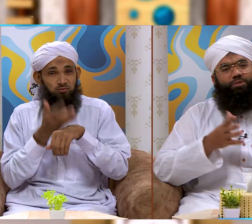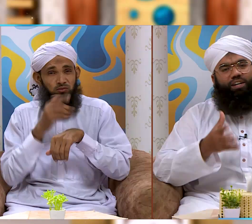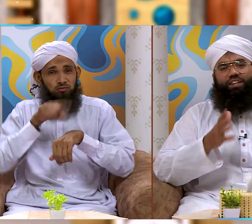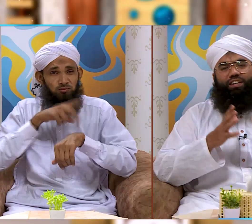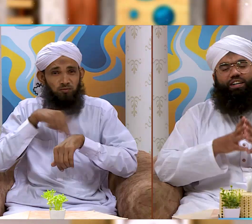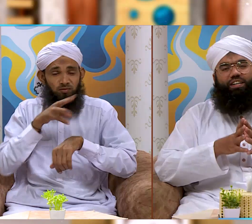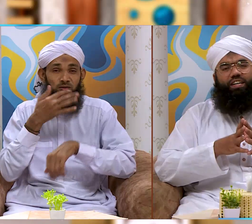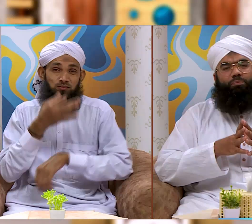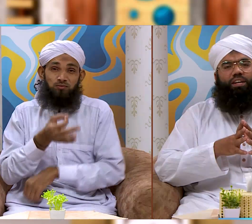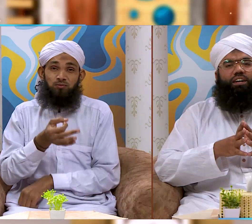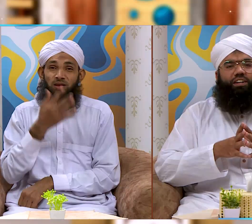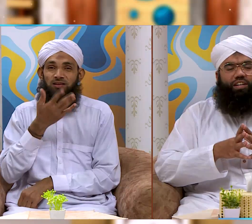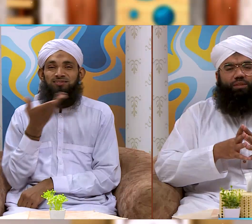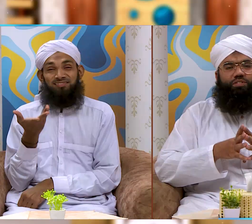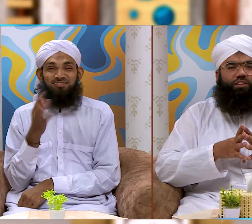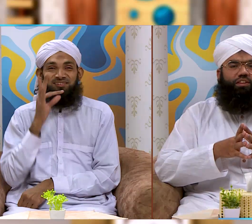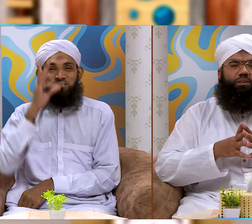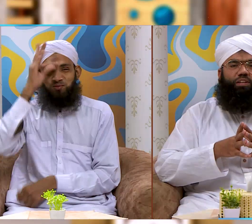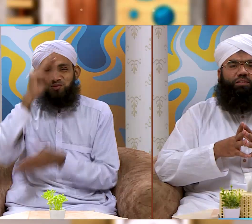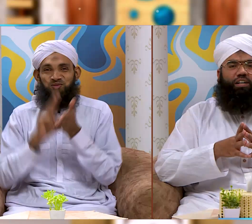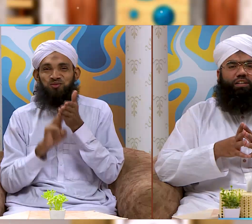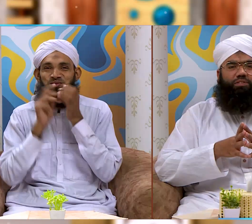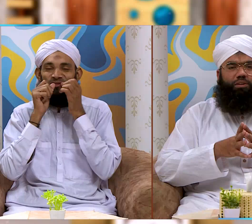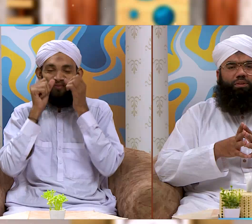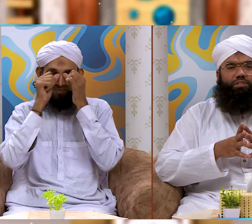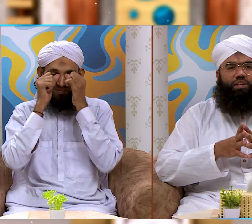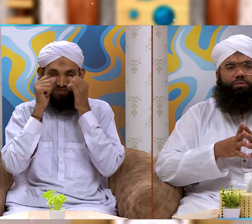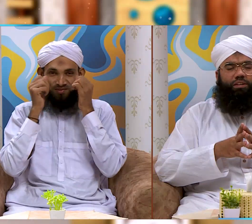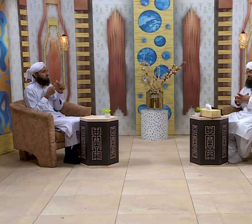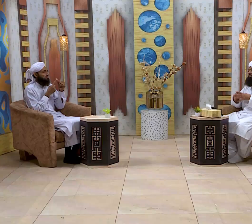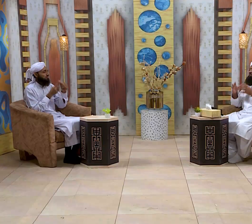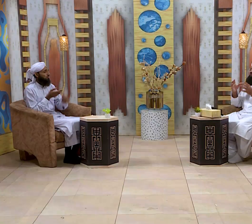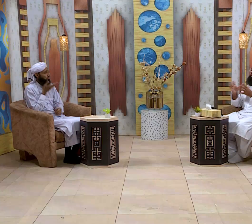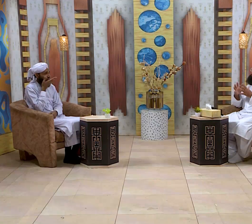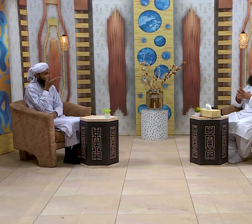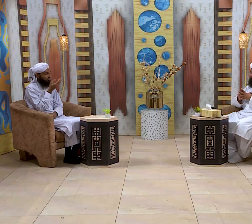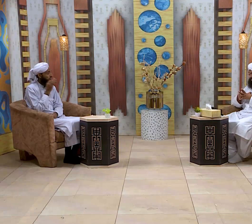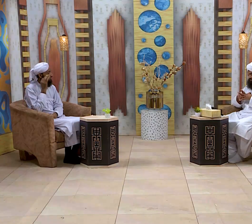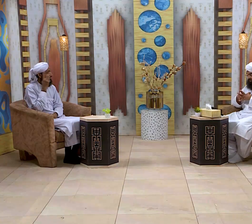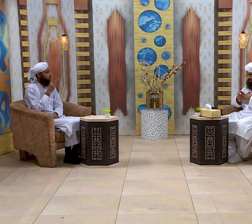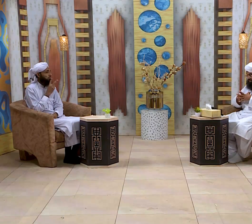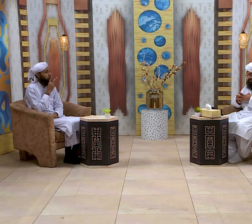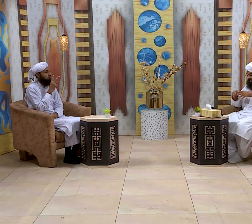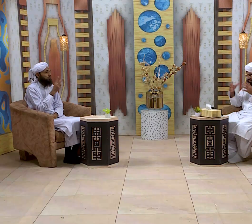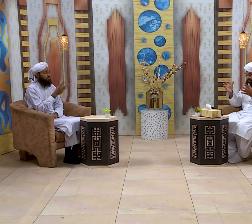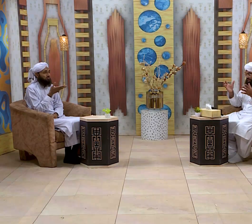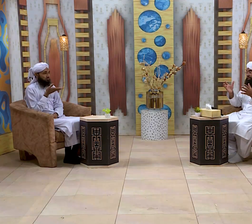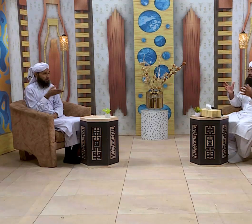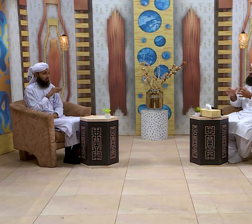سبحان اللہ، میرے آقا کریم صلی اللہ علیہ وآلہ وصحبہ وسلم نے کتنی پیاری بشارت عطا فرمائی کہ یہ عمل